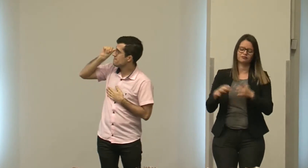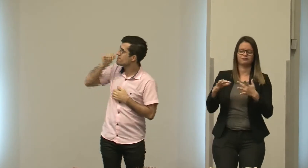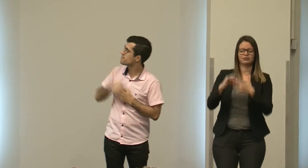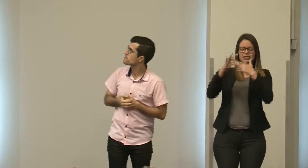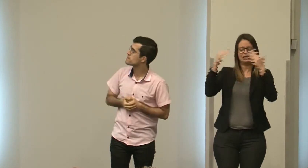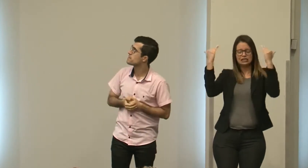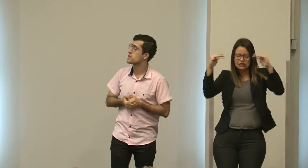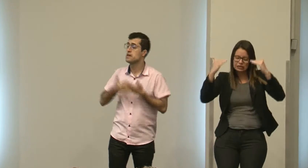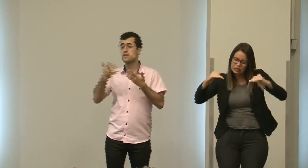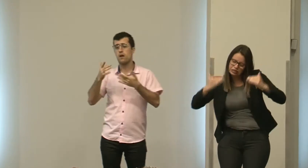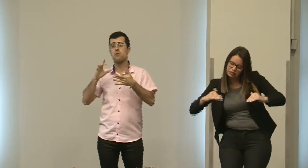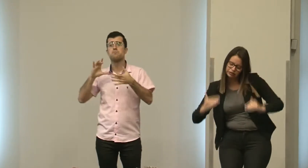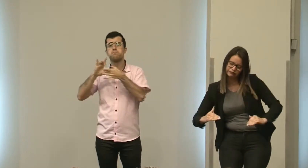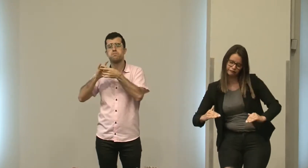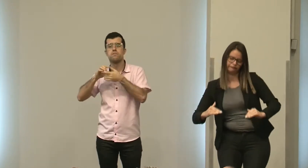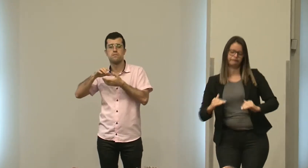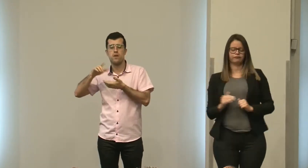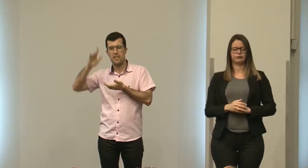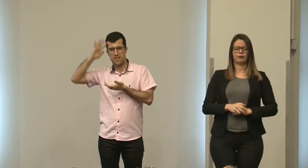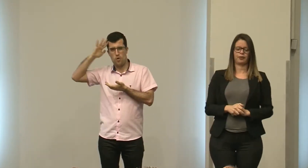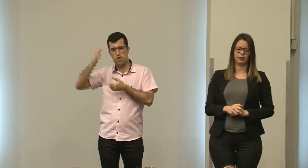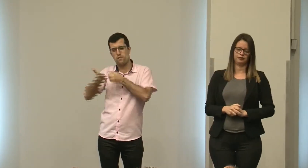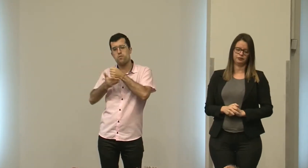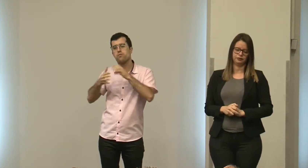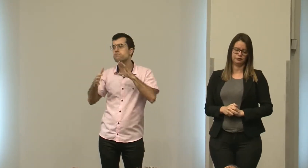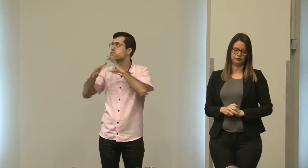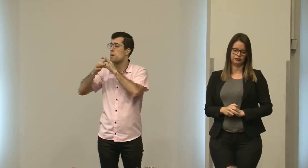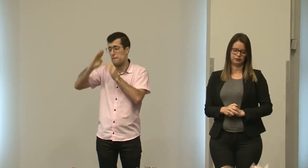partes mínimas para adaptá-la.